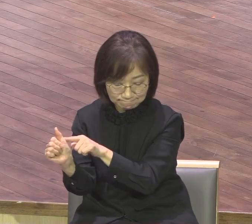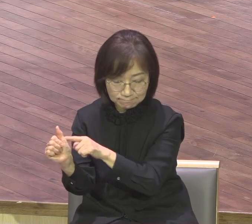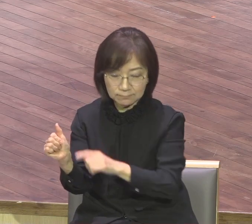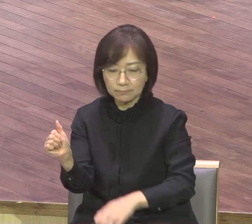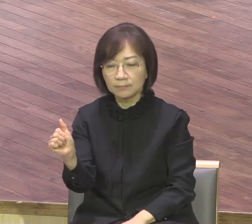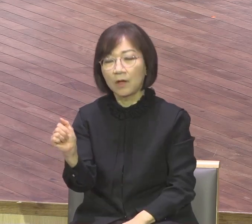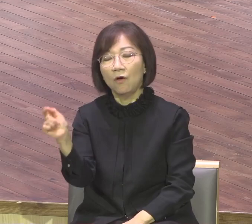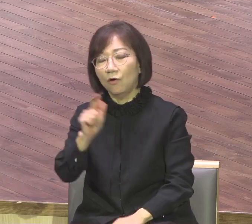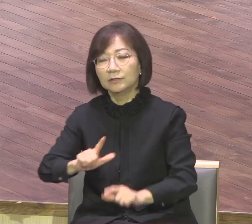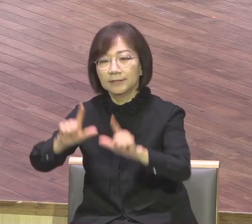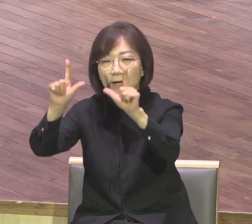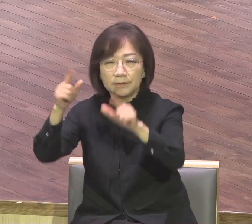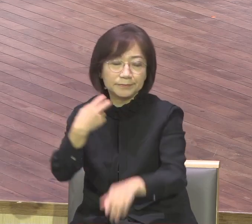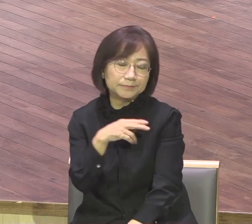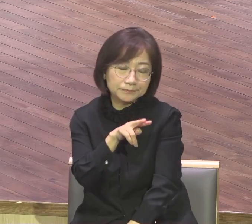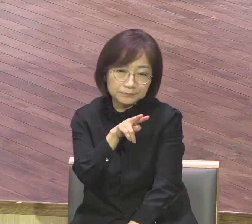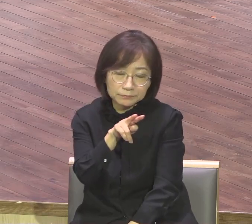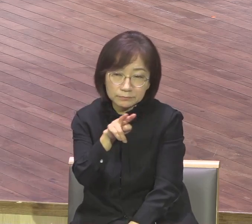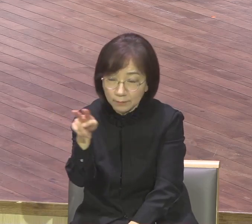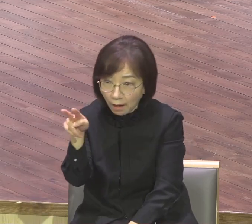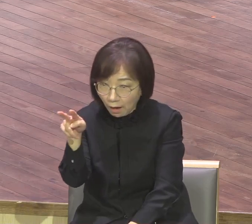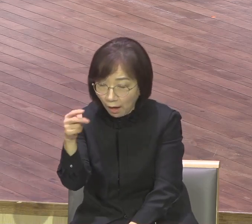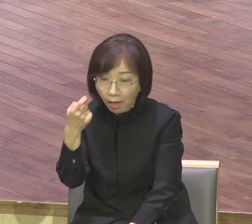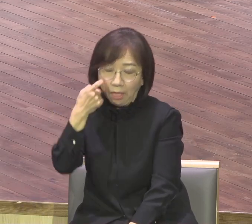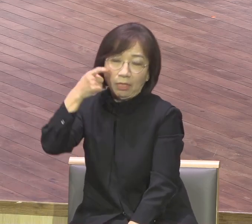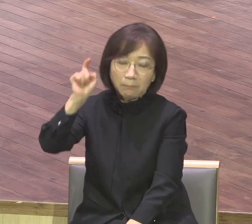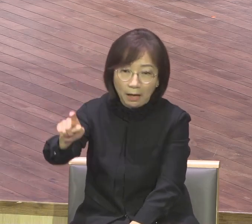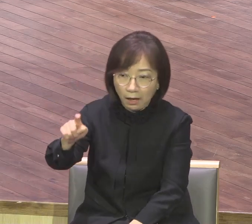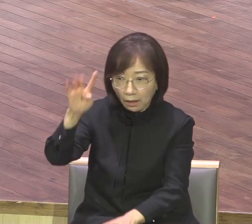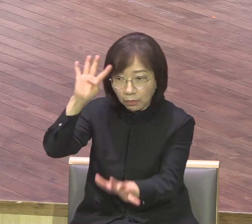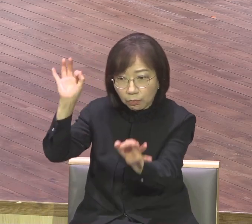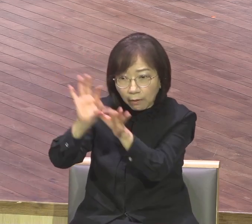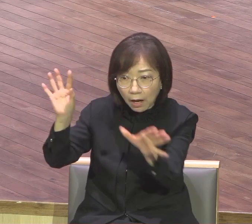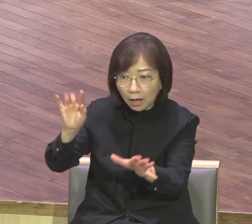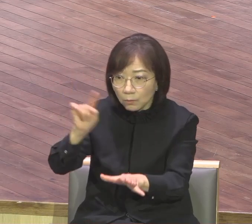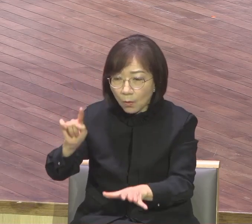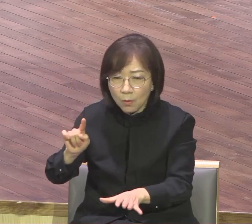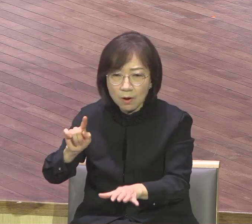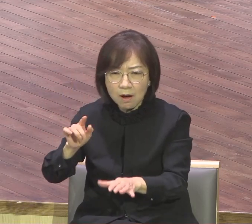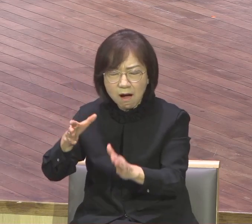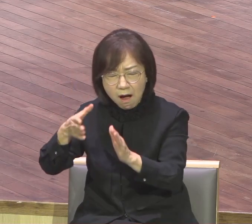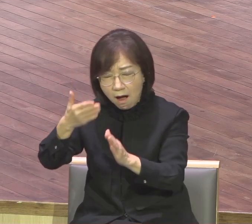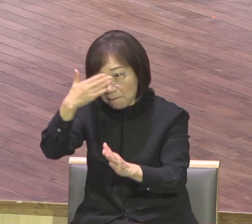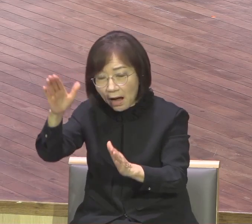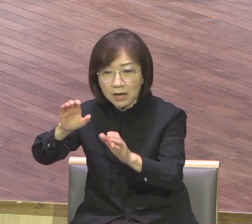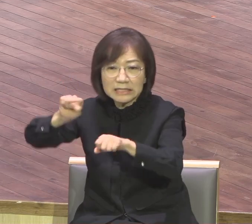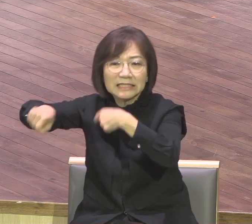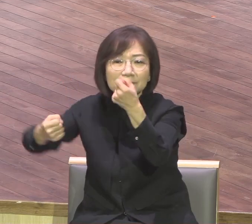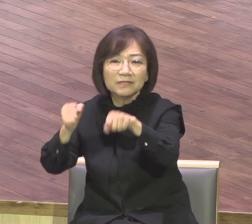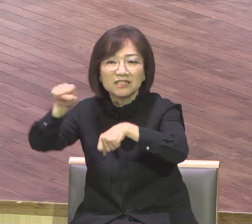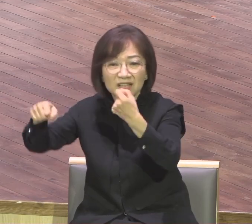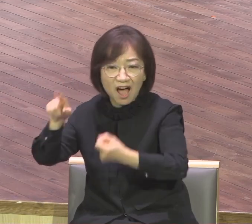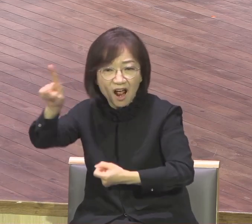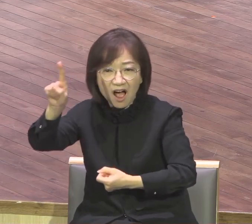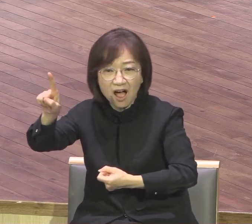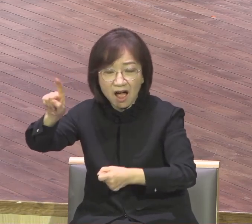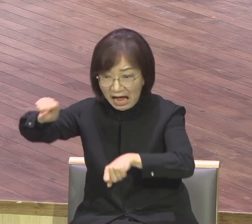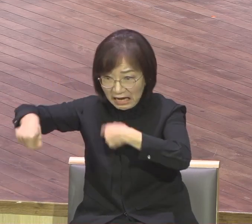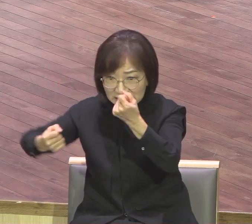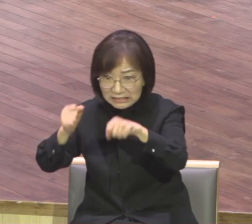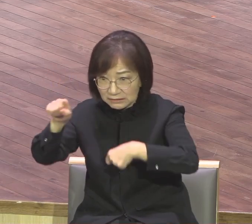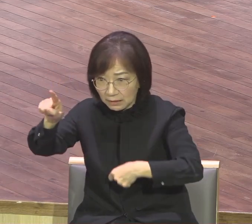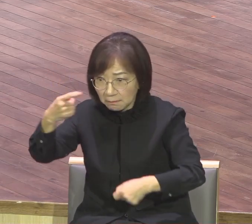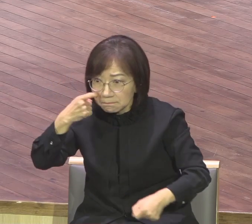그런데 어느 날 짐승 한 마리가 그 양떼 속에 끼어 들어왔어요. Pero un animal se metió dentro del grupo de las